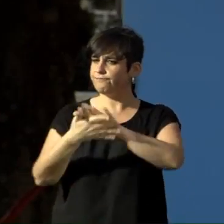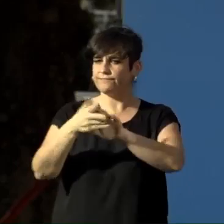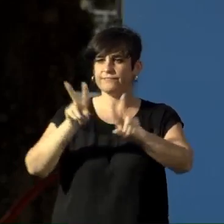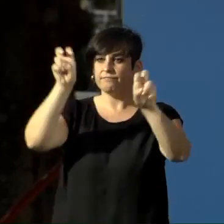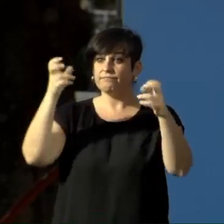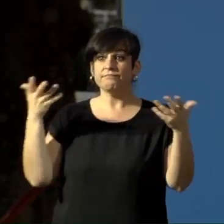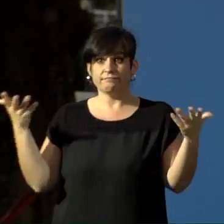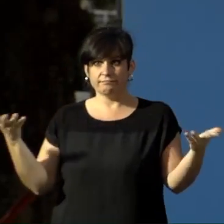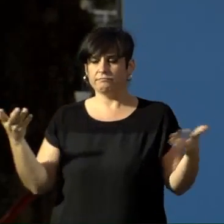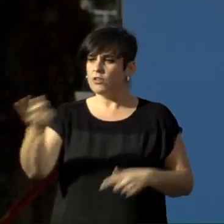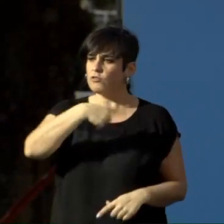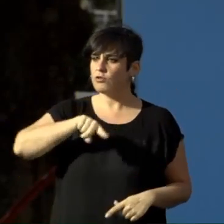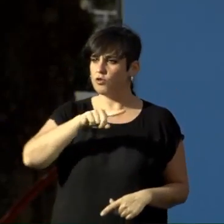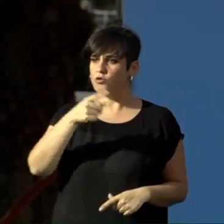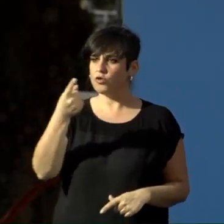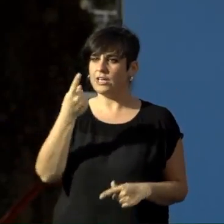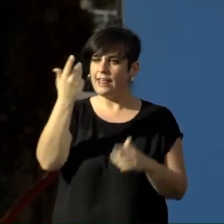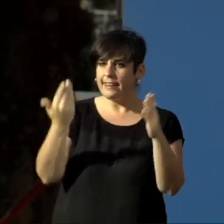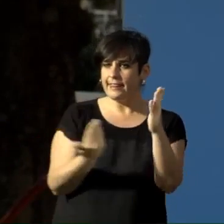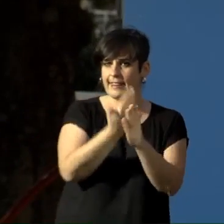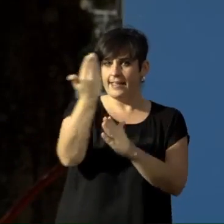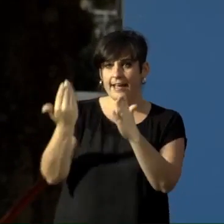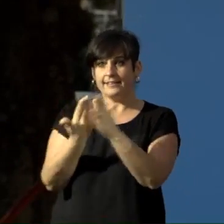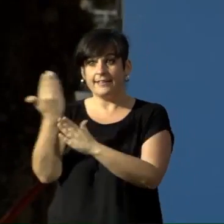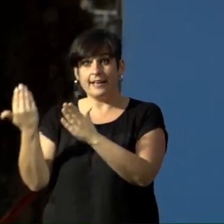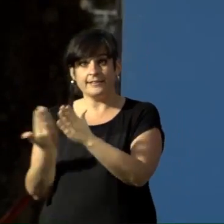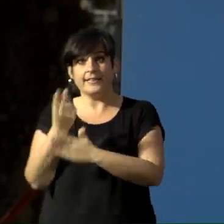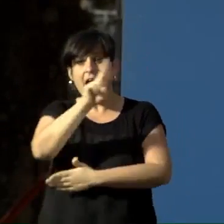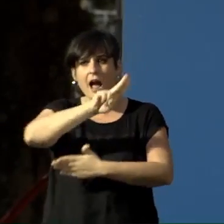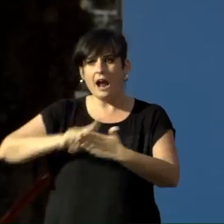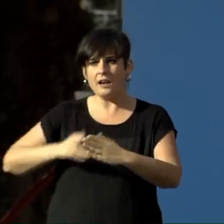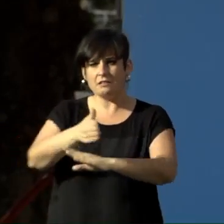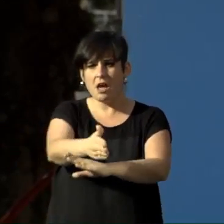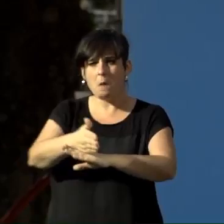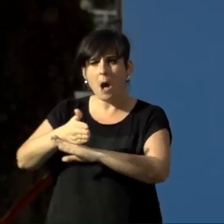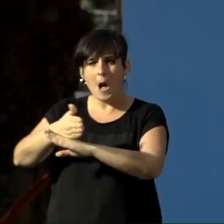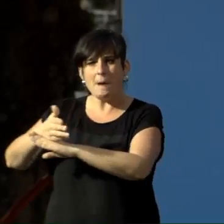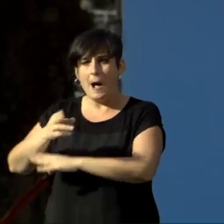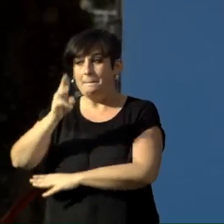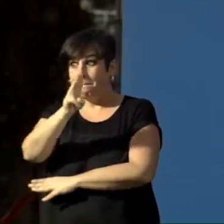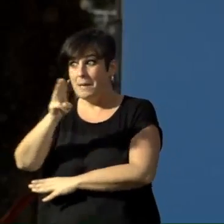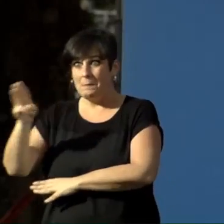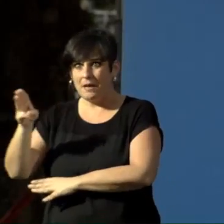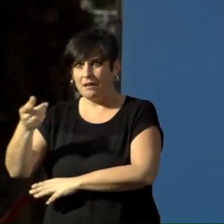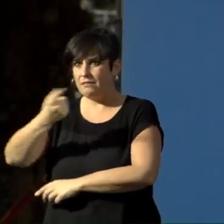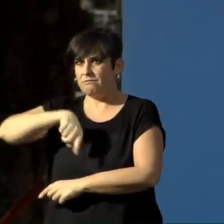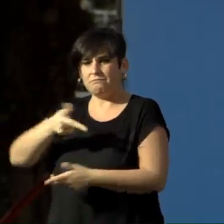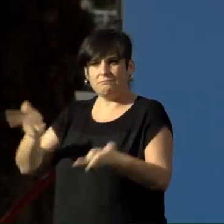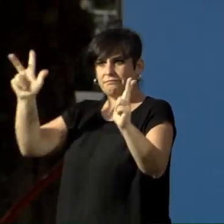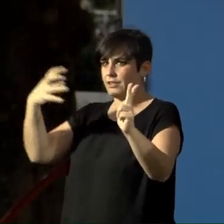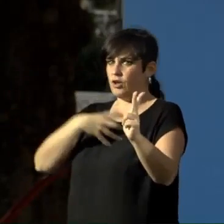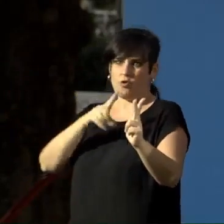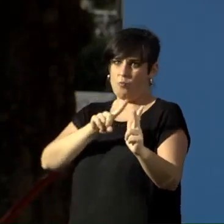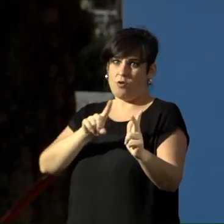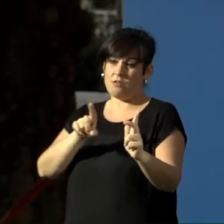podíamos permitir ningún día máis na Galiza os continuos ataques do partido podre, como ben di o mestre